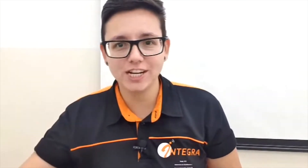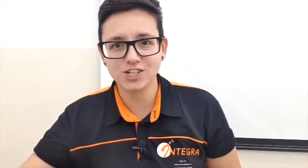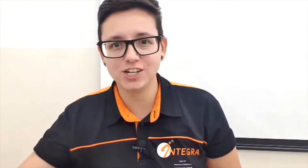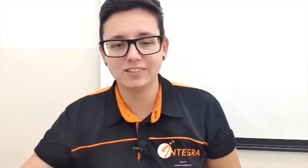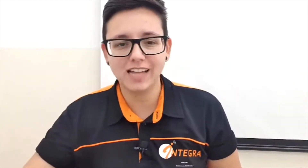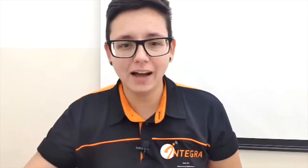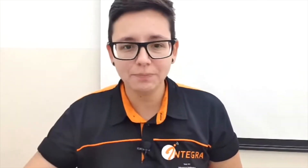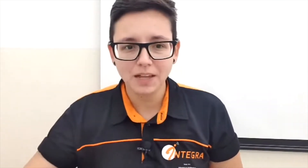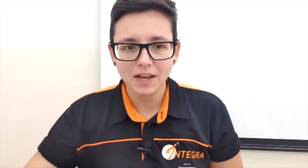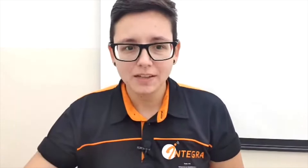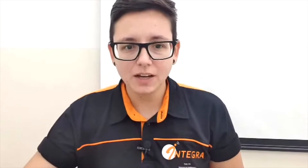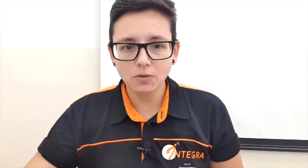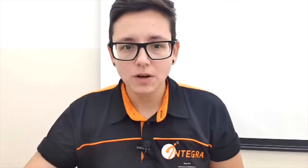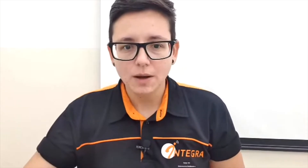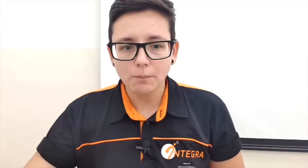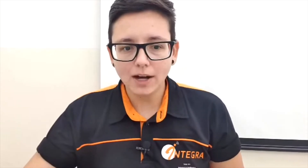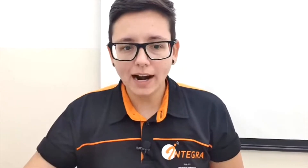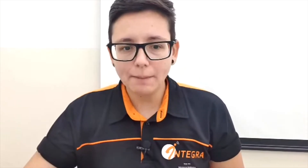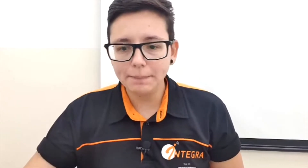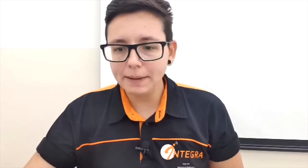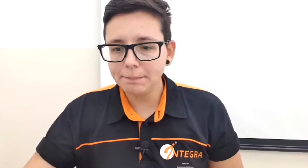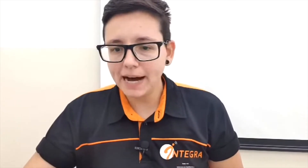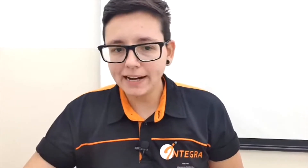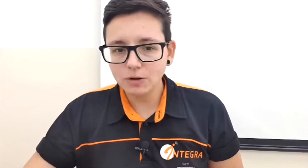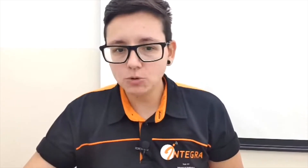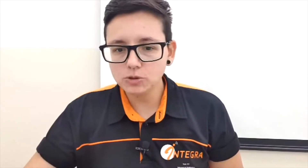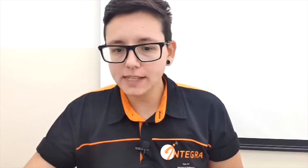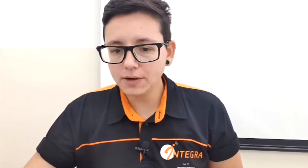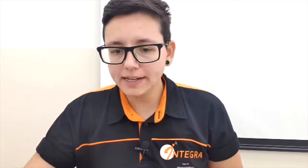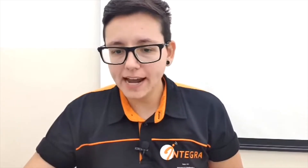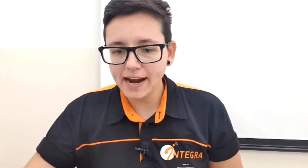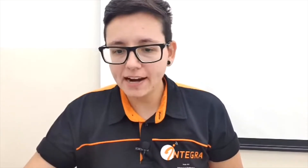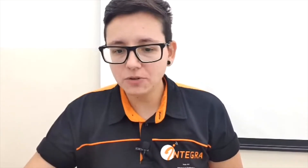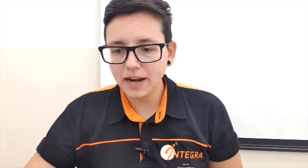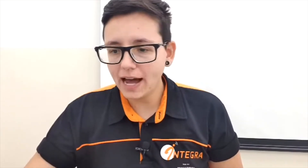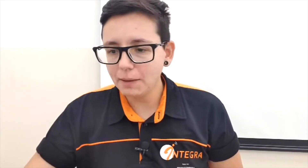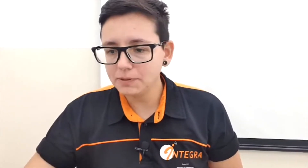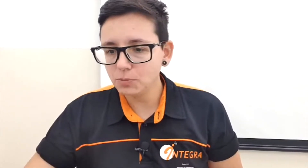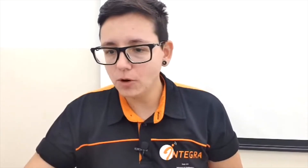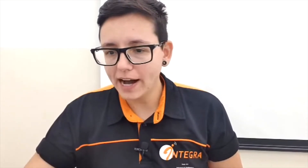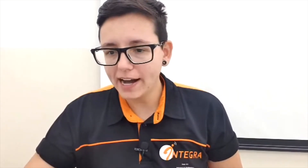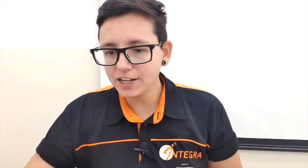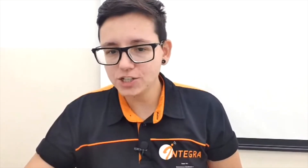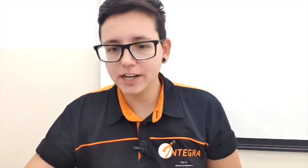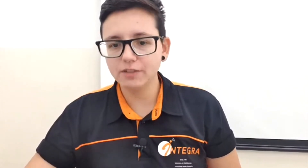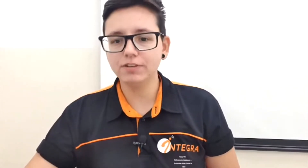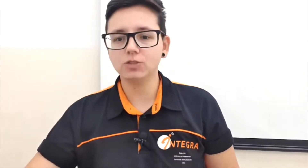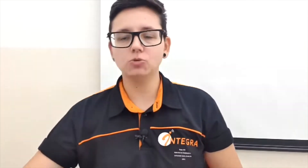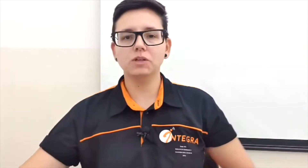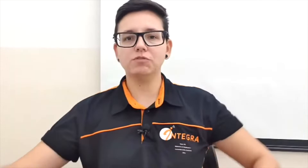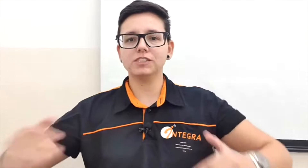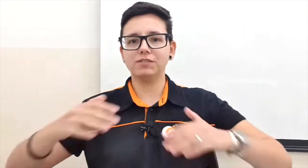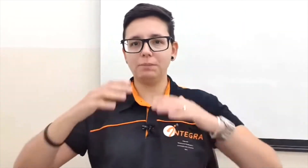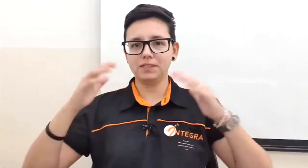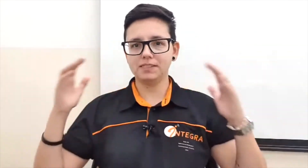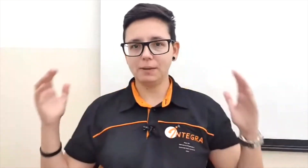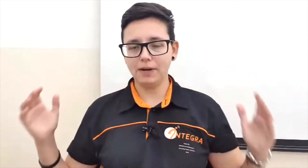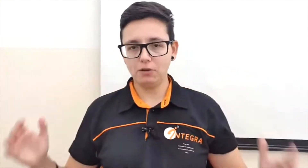bochecha, tá? Então, bora lá. Prepara o teu caderno, lápis, borracha, enfim, tudo que você vai precisar para a aula de